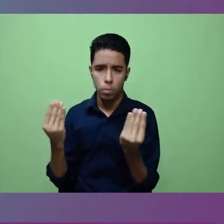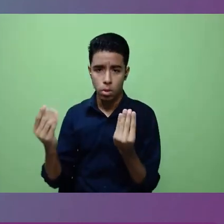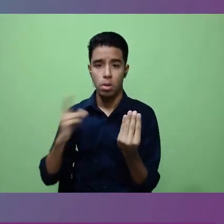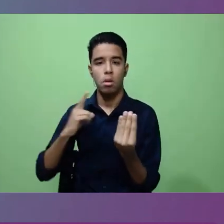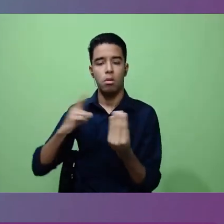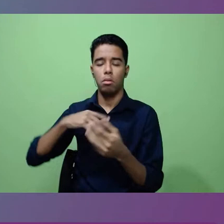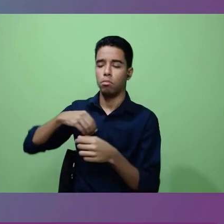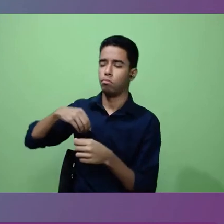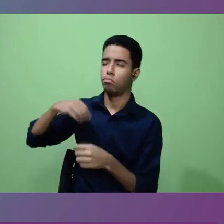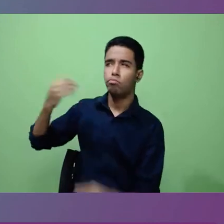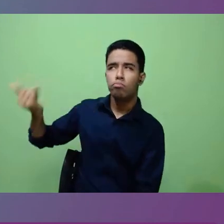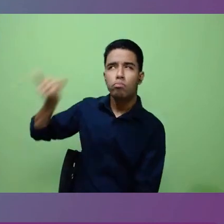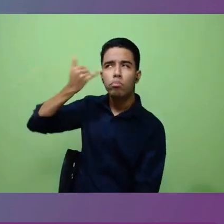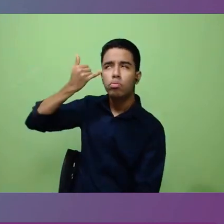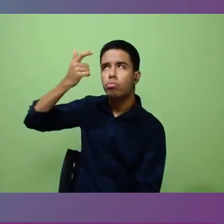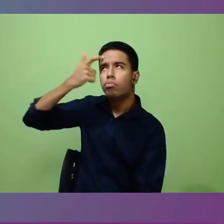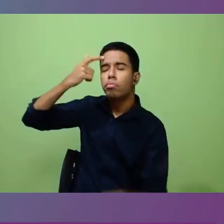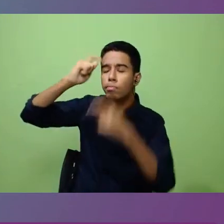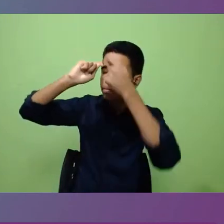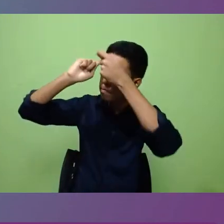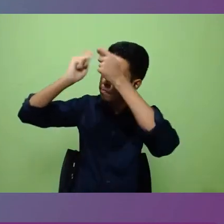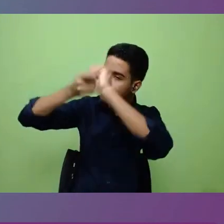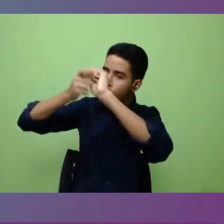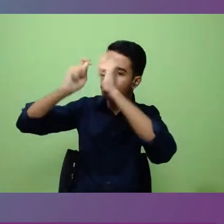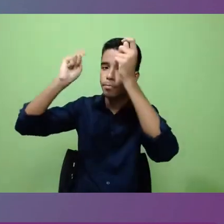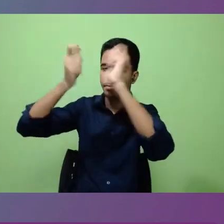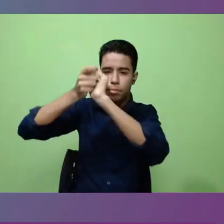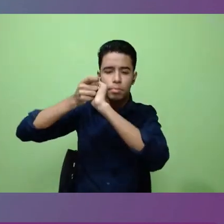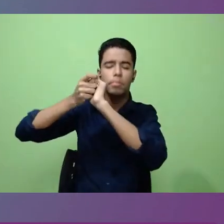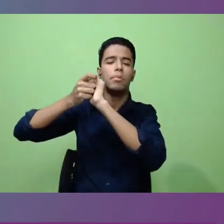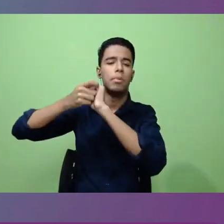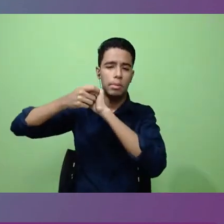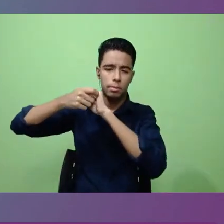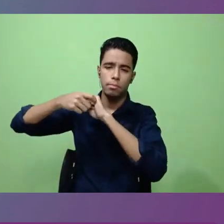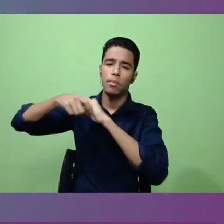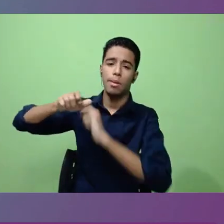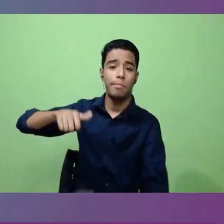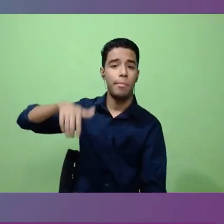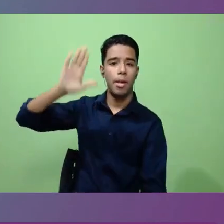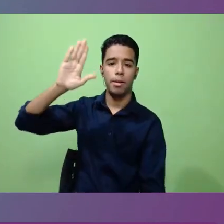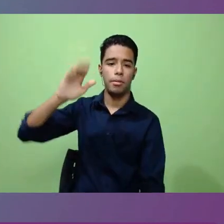além de que forma isso está sendo dito. Porque quando eu foco